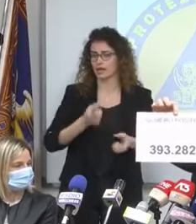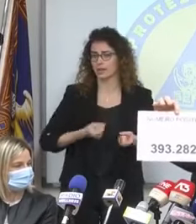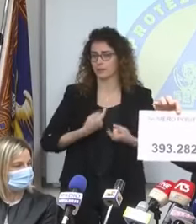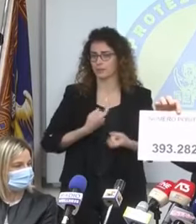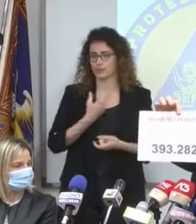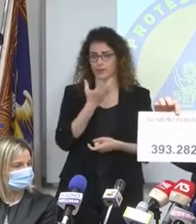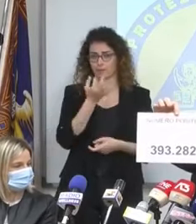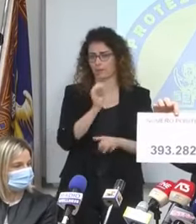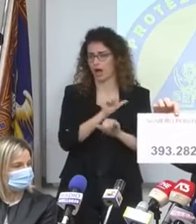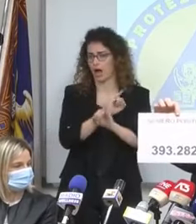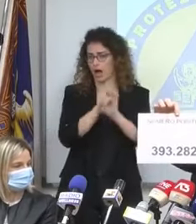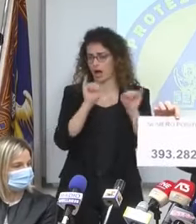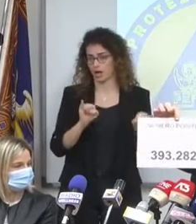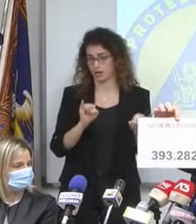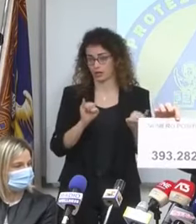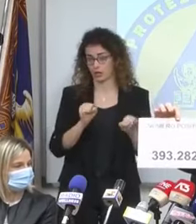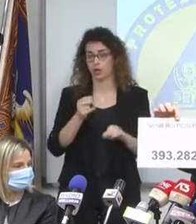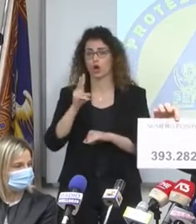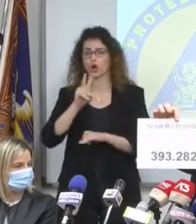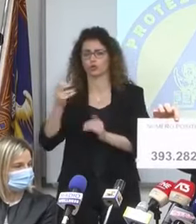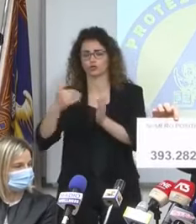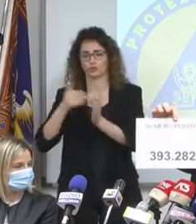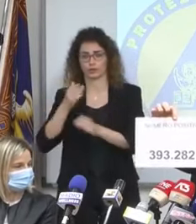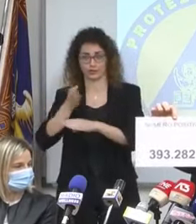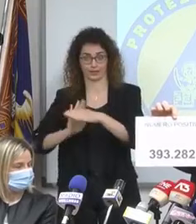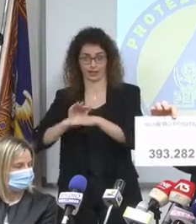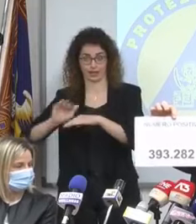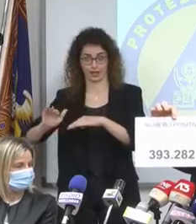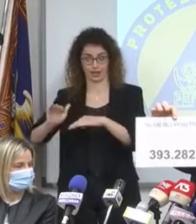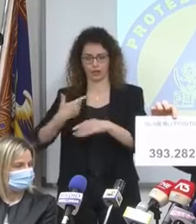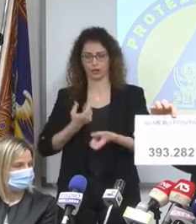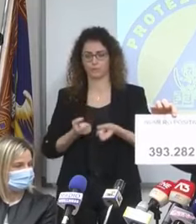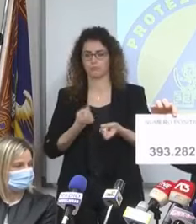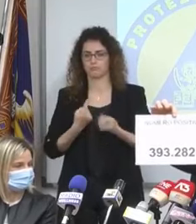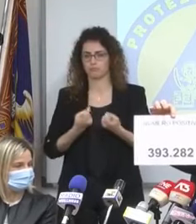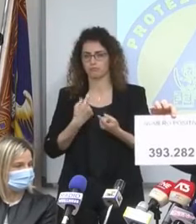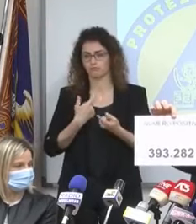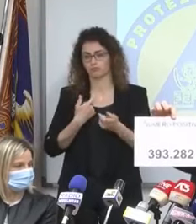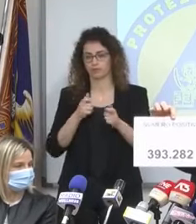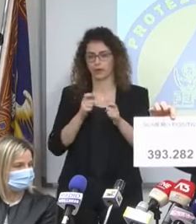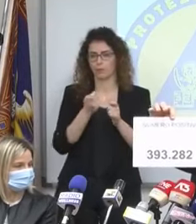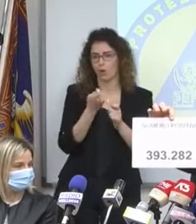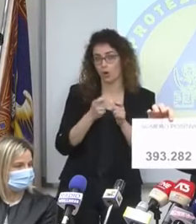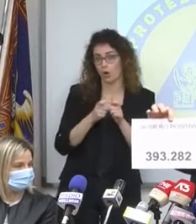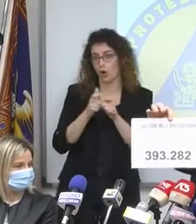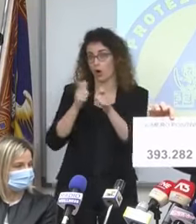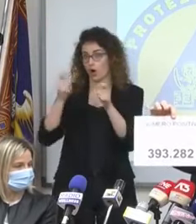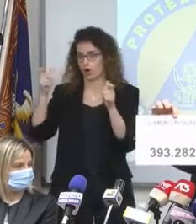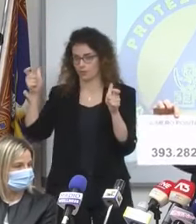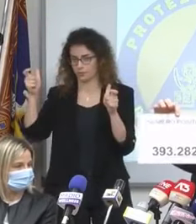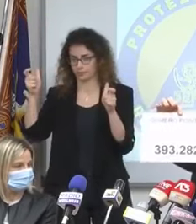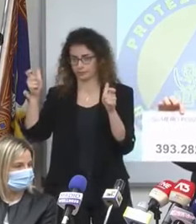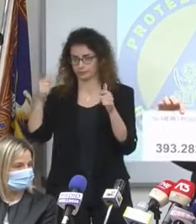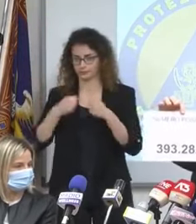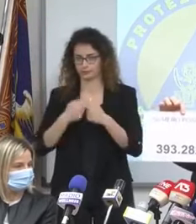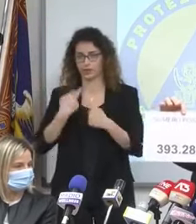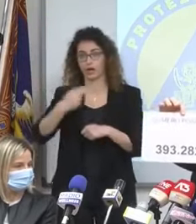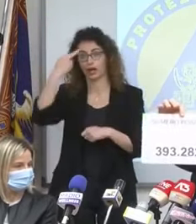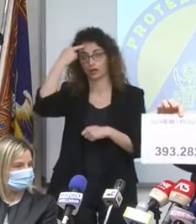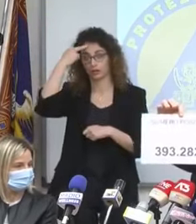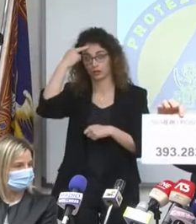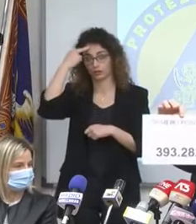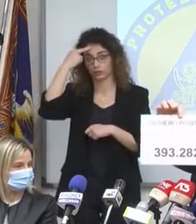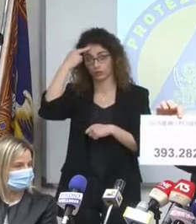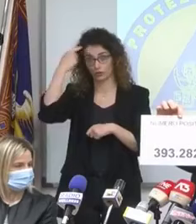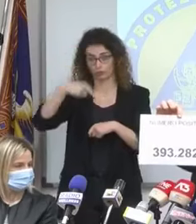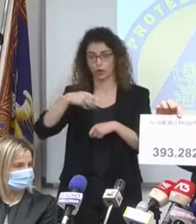è intercettati. Gli altri 200.000 hanno avuto sintomi in maniera graduale, da poco a tanti. E vi ricordo che di